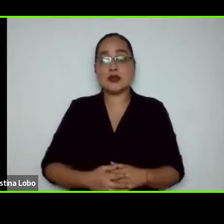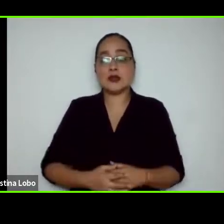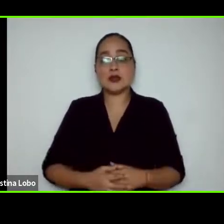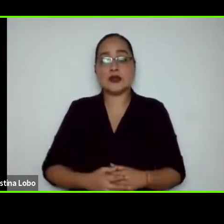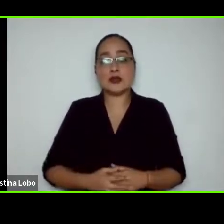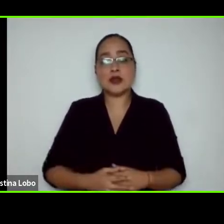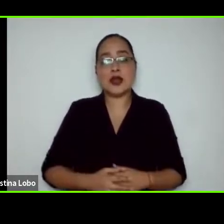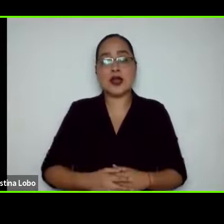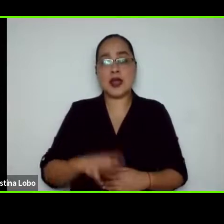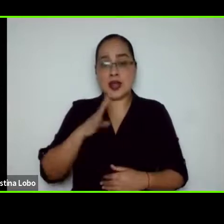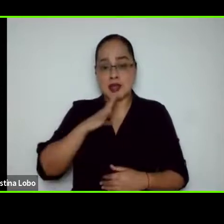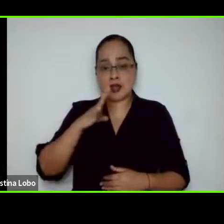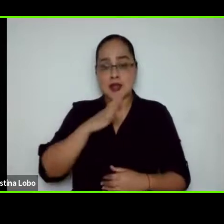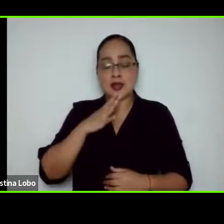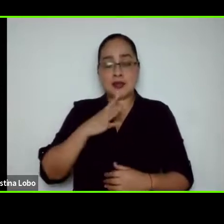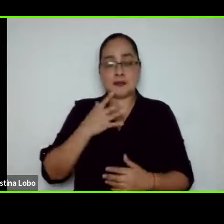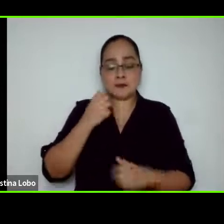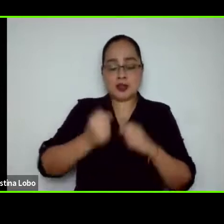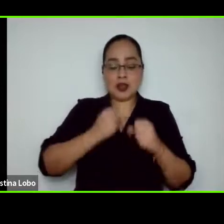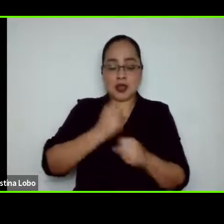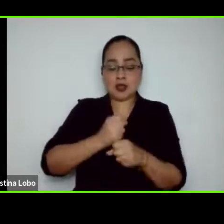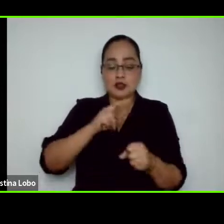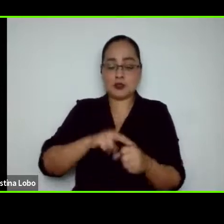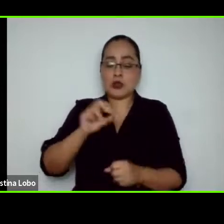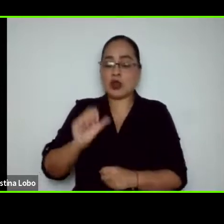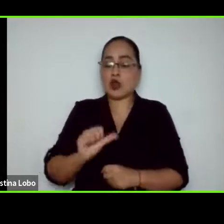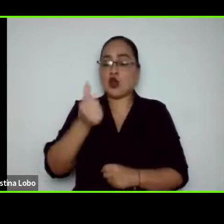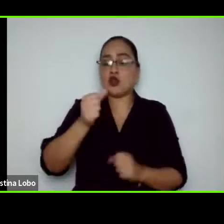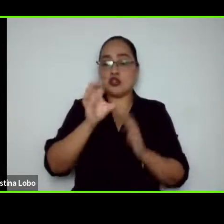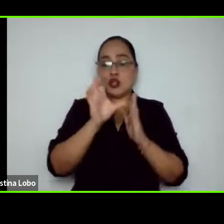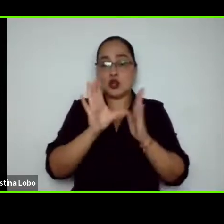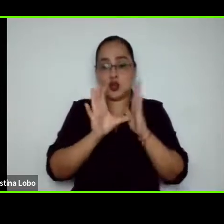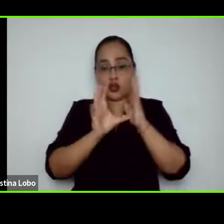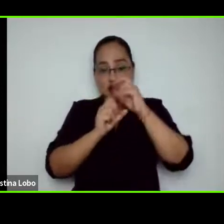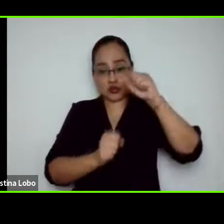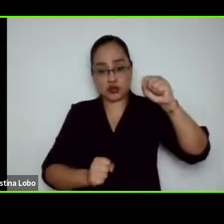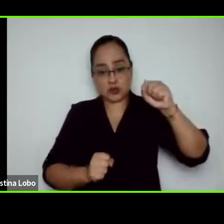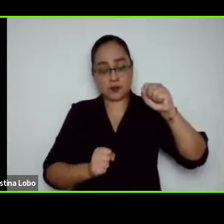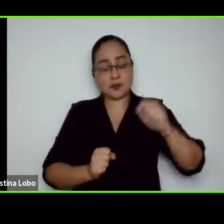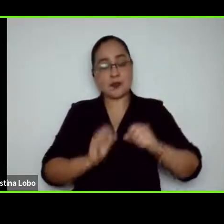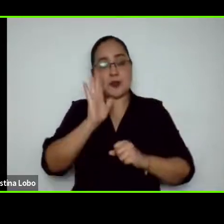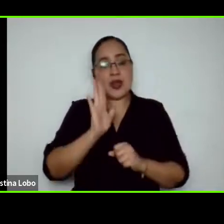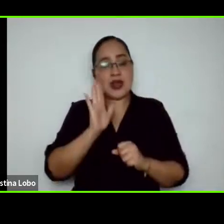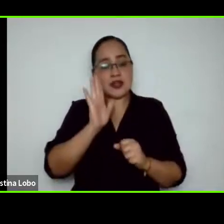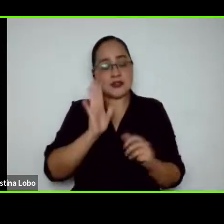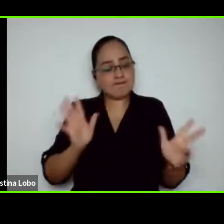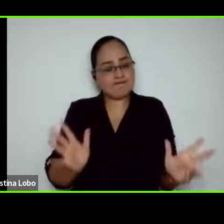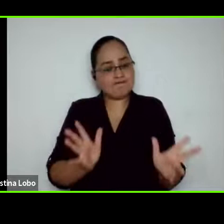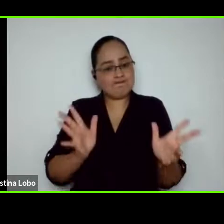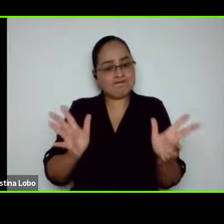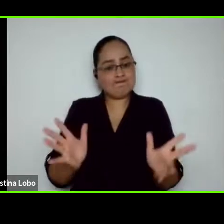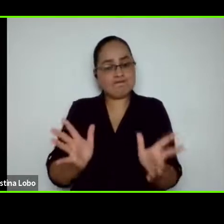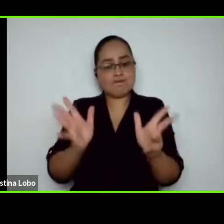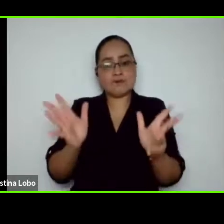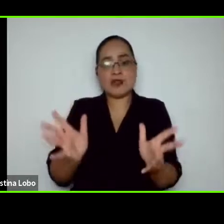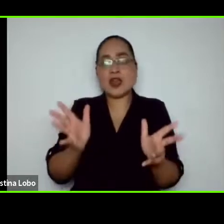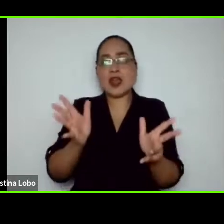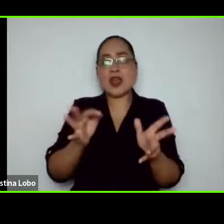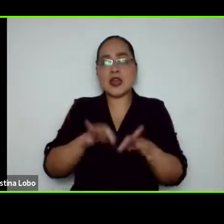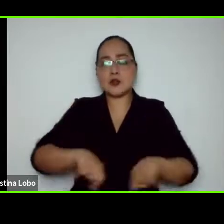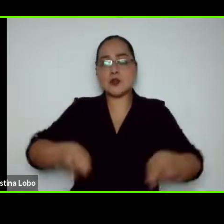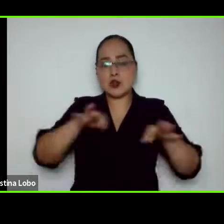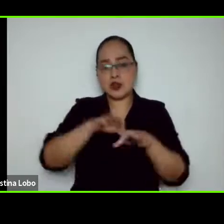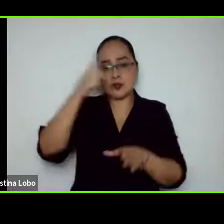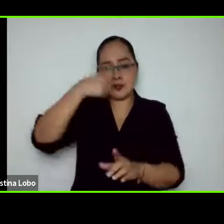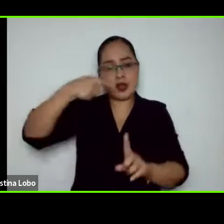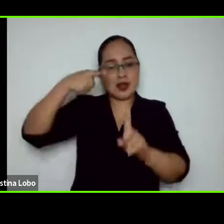Entonces, tenemos hasta ahora que la reforma de 2011 vino a dar el empujón fundamental para la agenda de los derechos